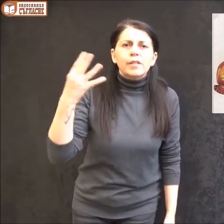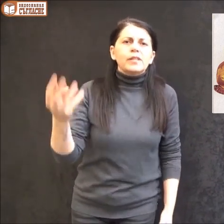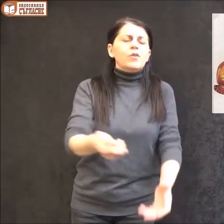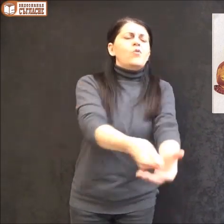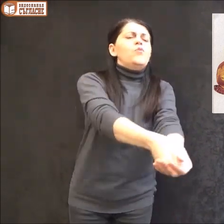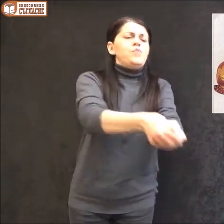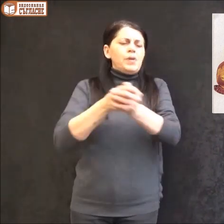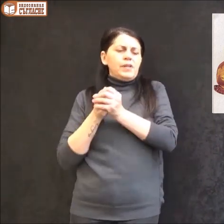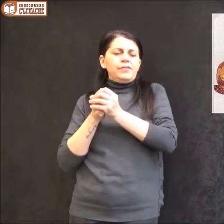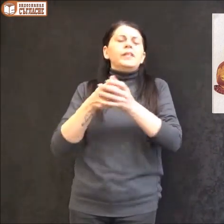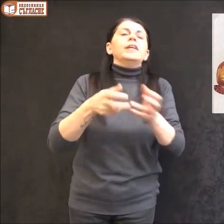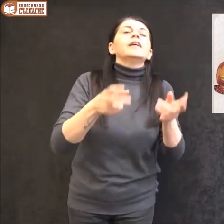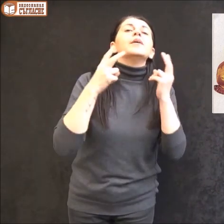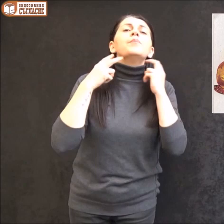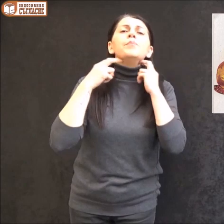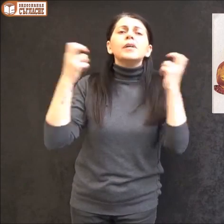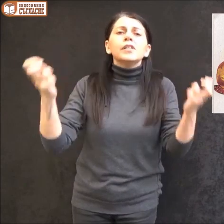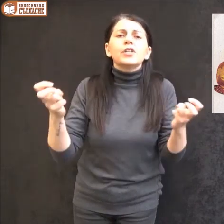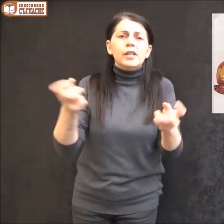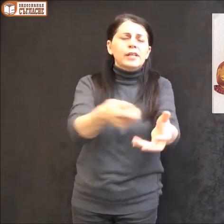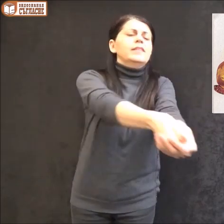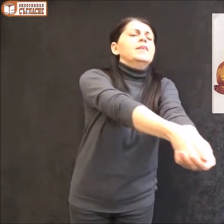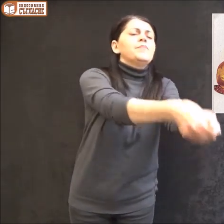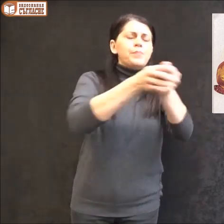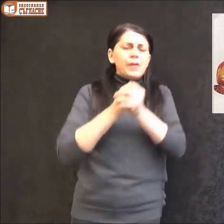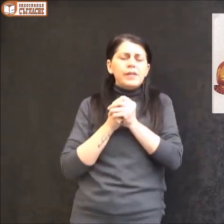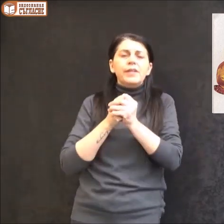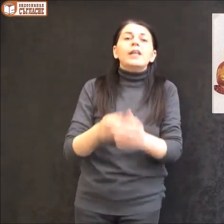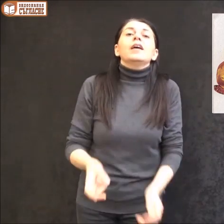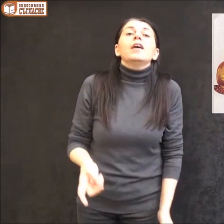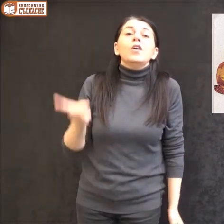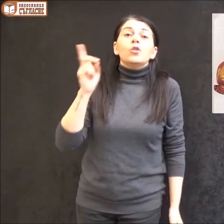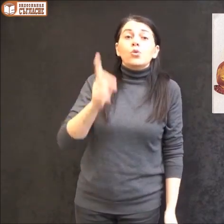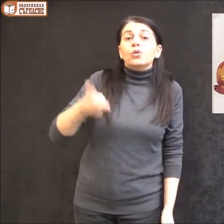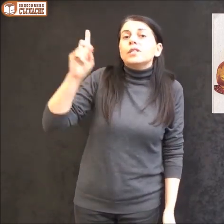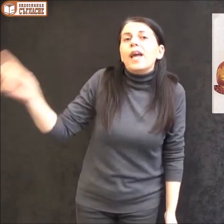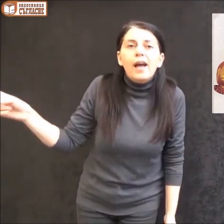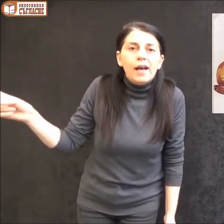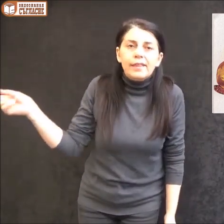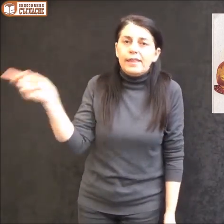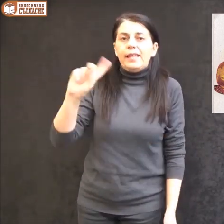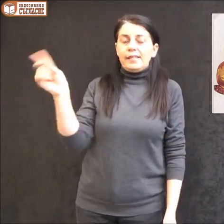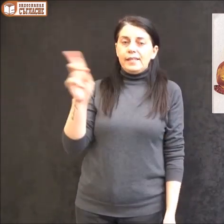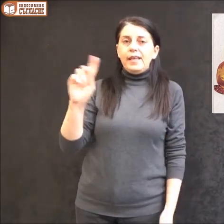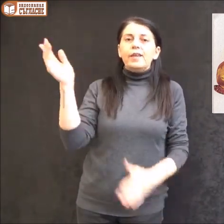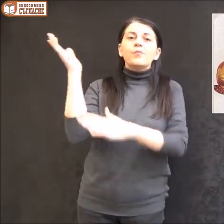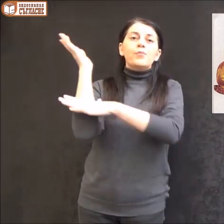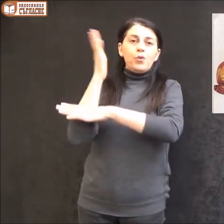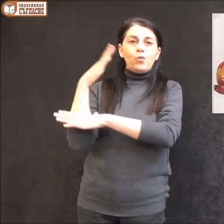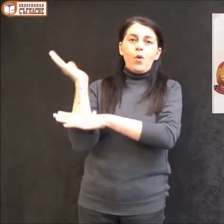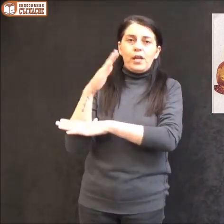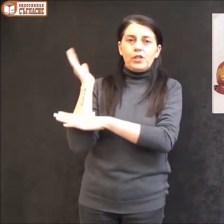Четирмата опъвали, пъшкали, напъвали, но тя не се